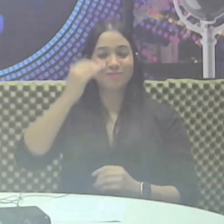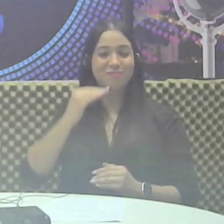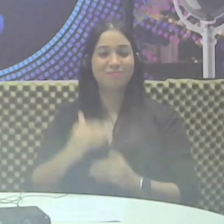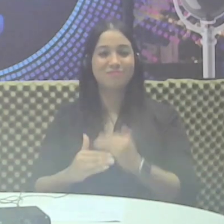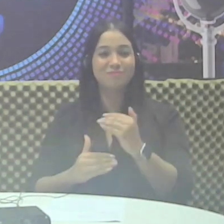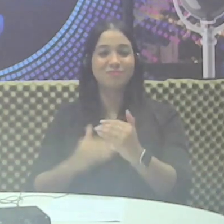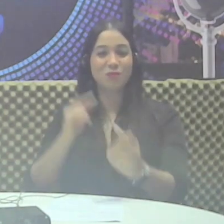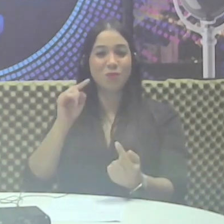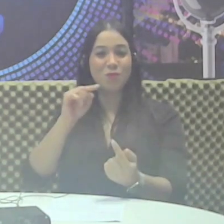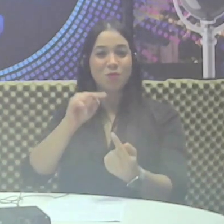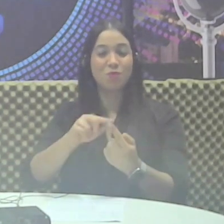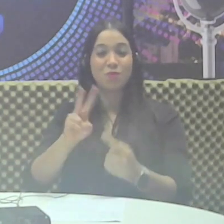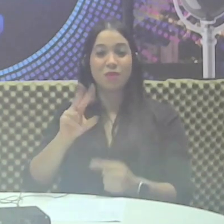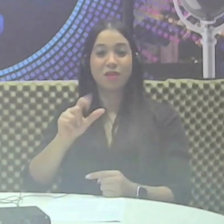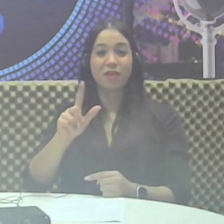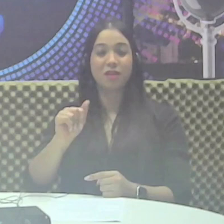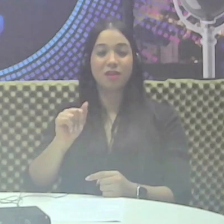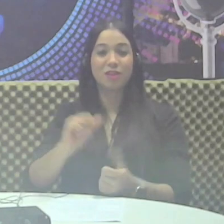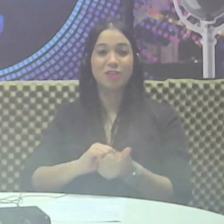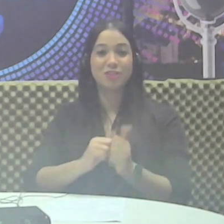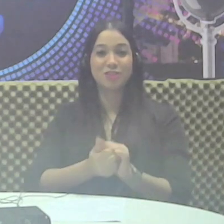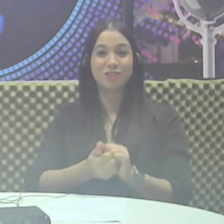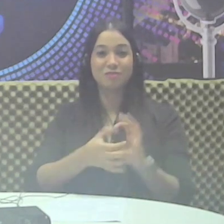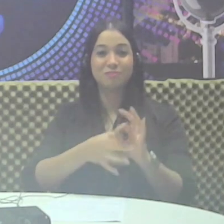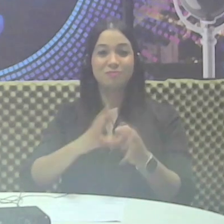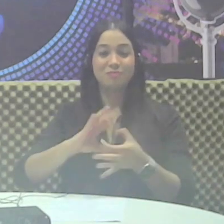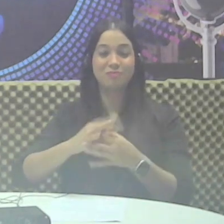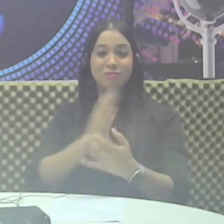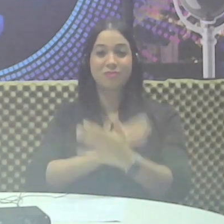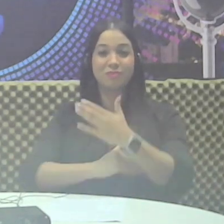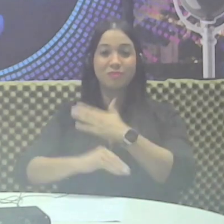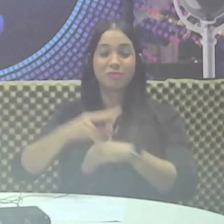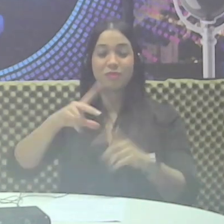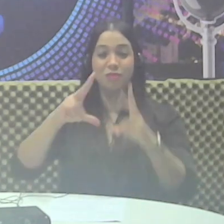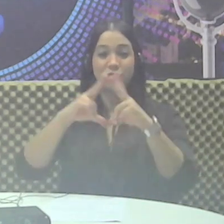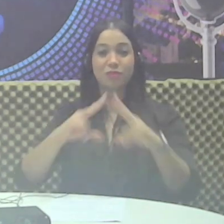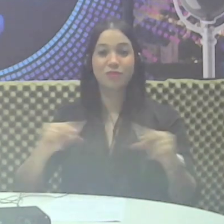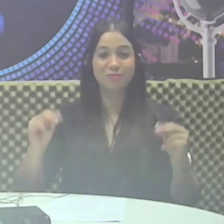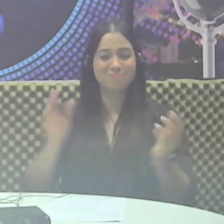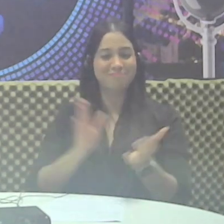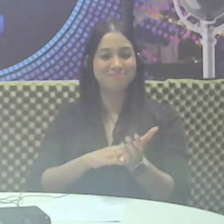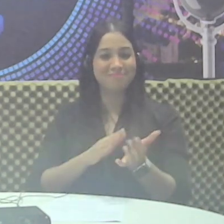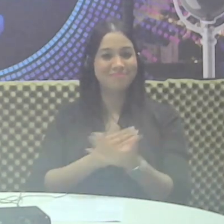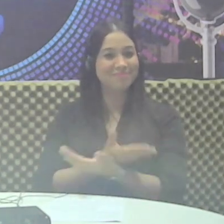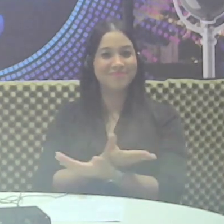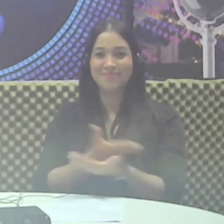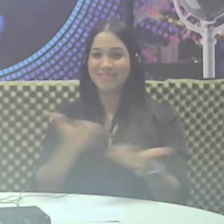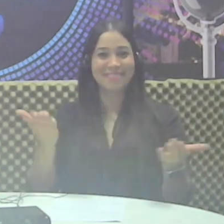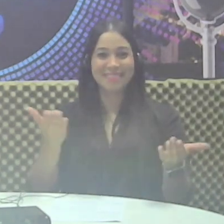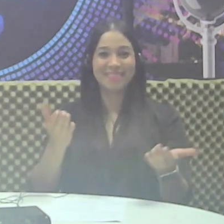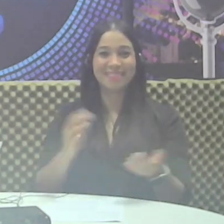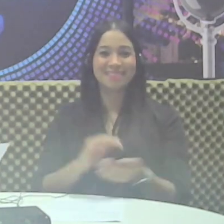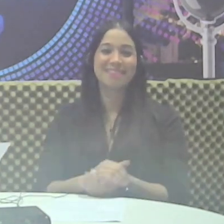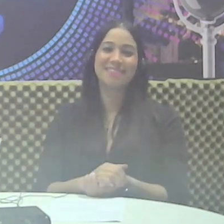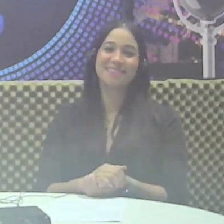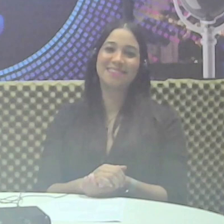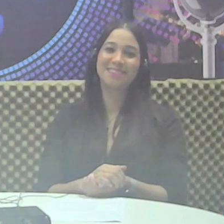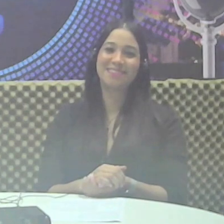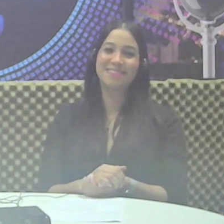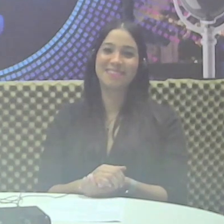na busca por vagas nos Jogos Paralímpicos de Paris. Parabéns aos nossos atletas!